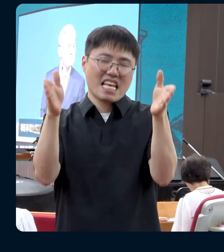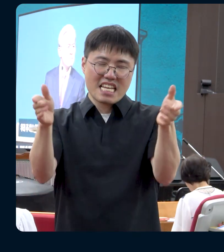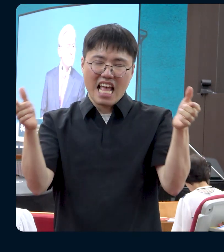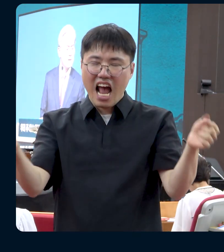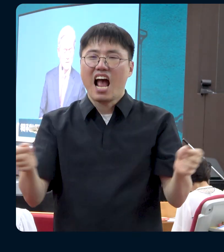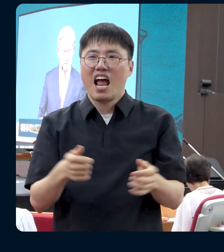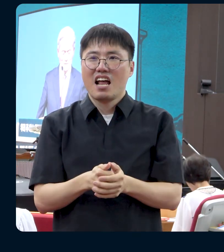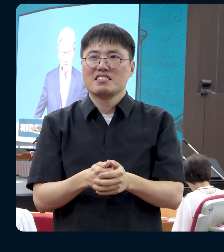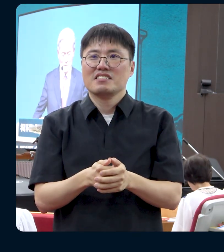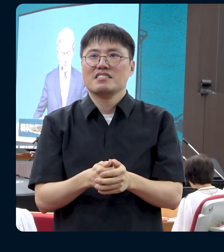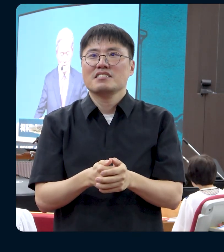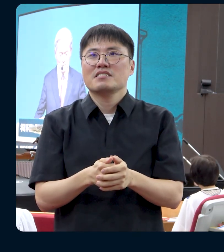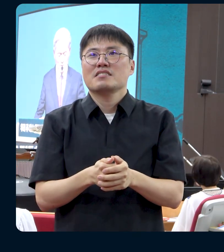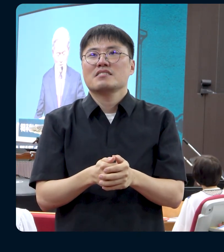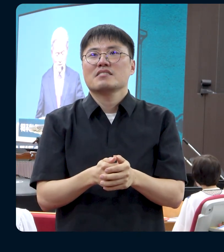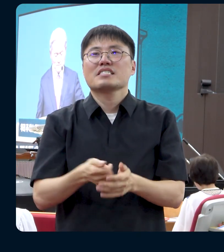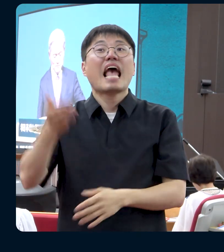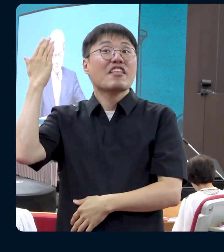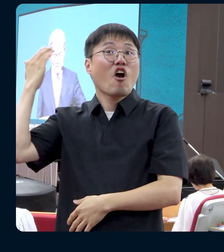신앙의 길이다.